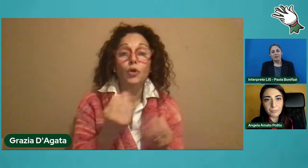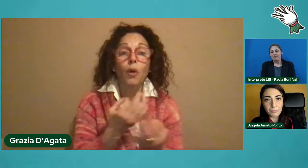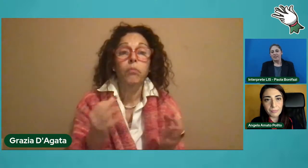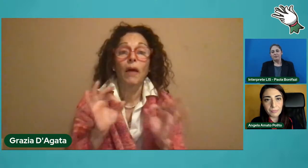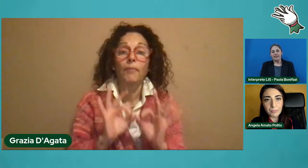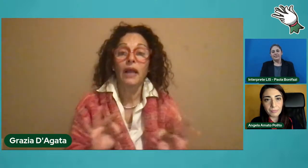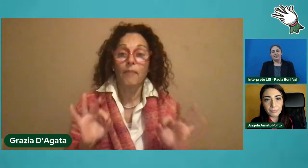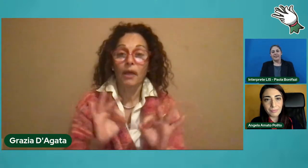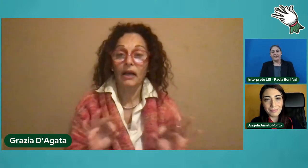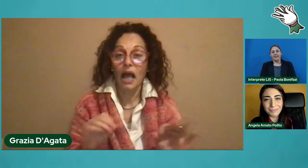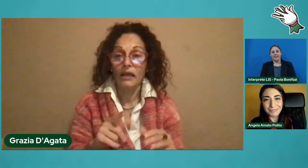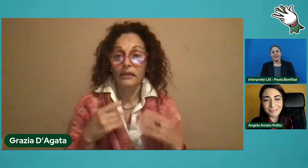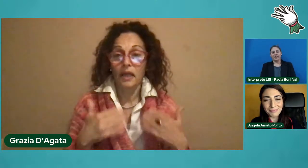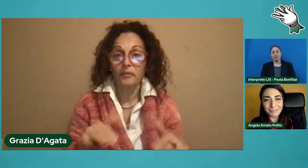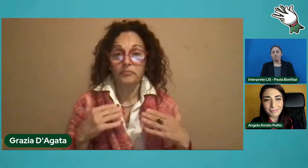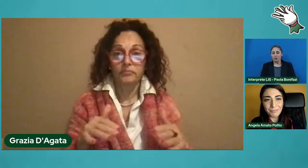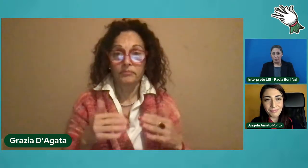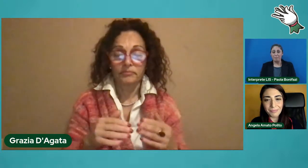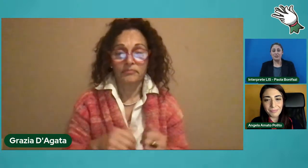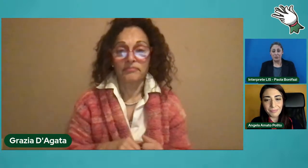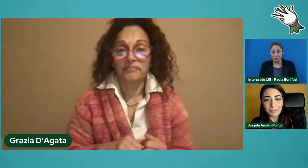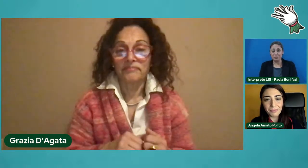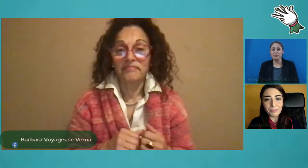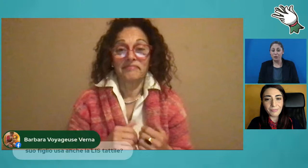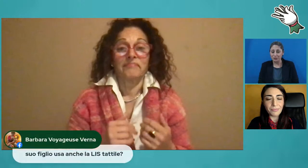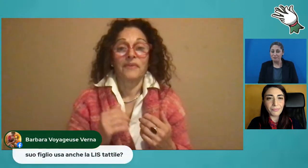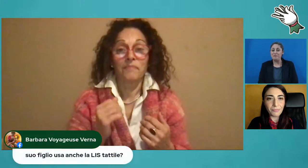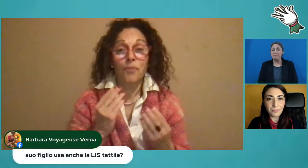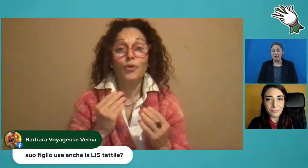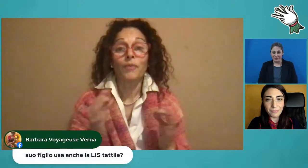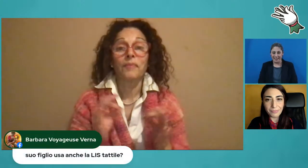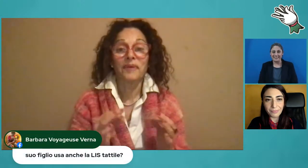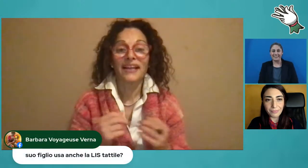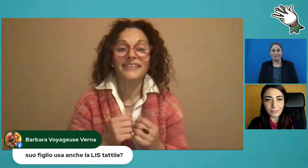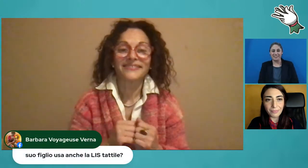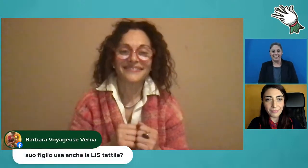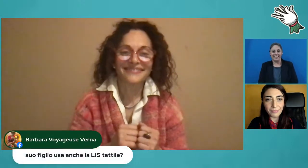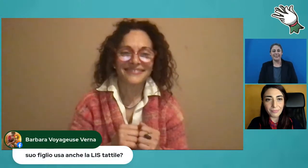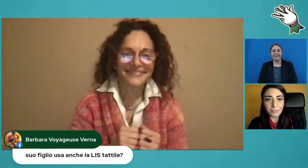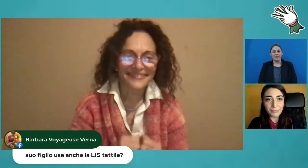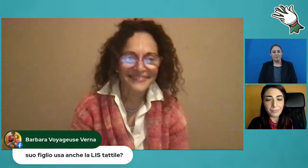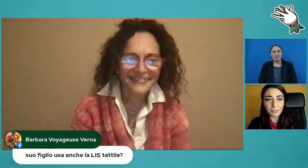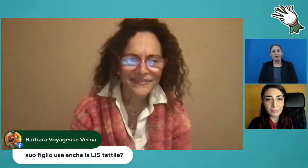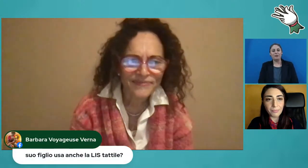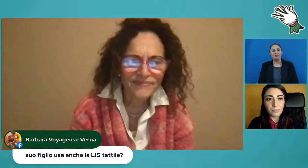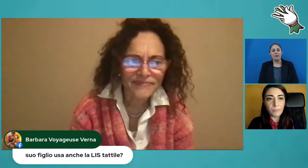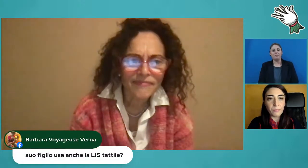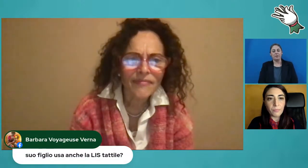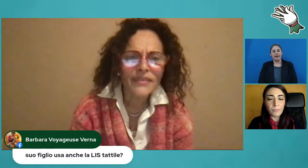Beh, veramente, una mamma soprattutto molto ben preparata, devo dire, molto ben